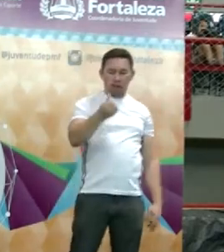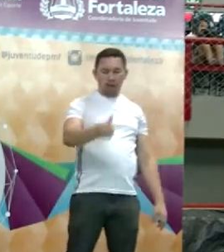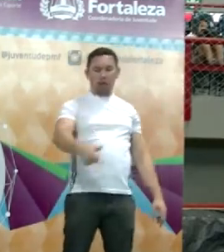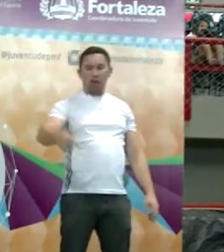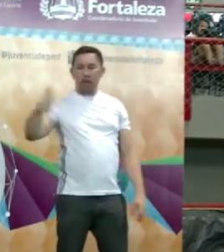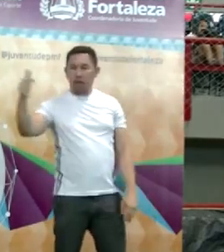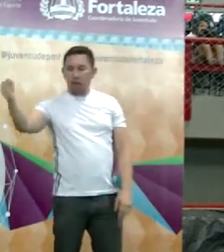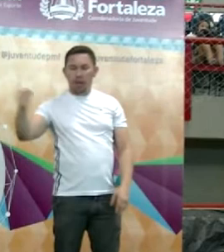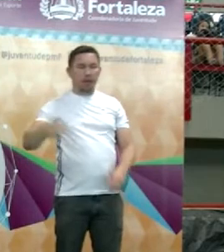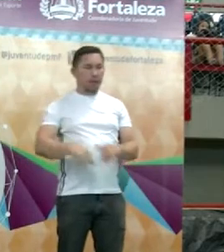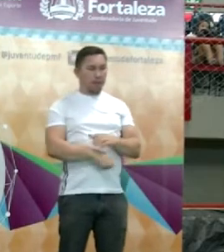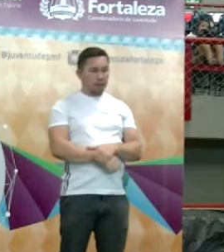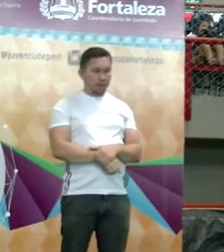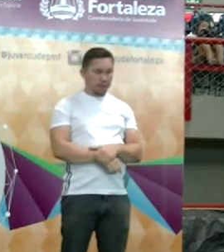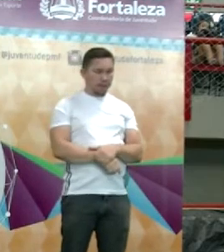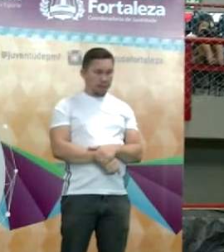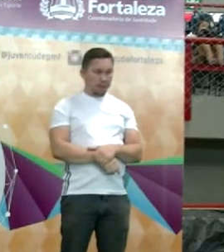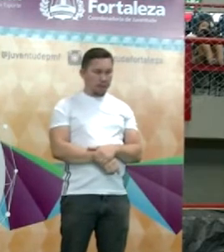a 7.